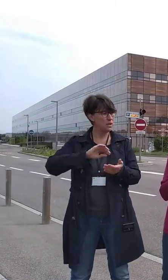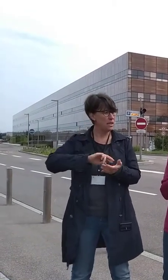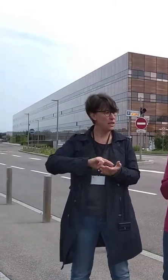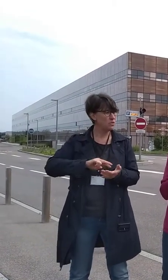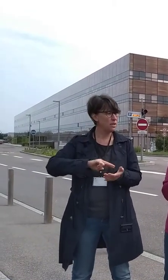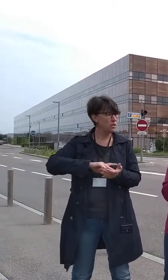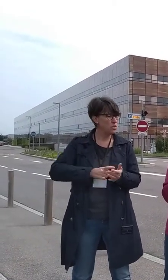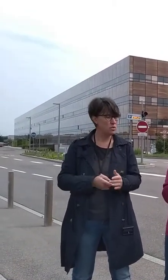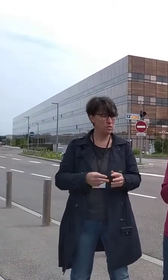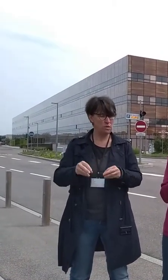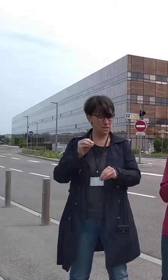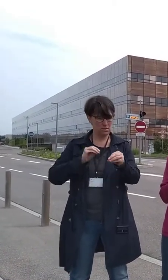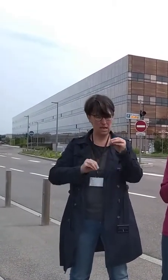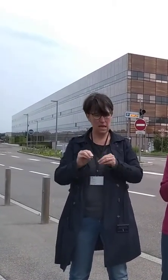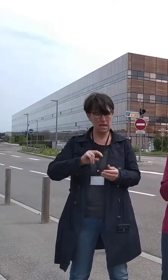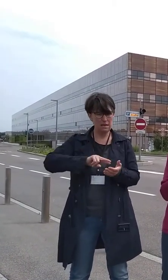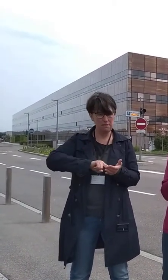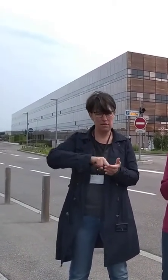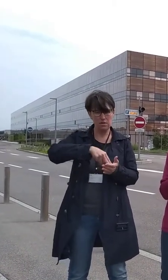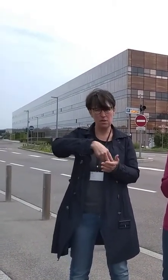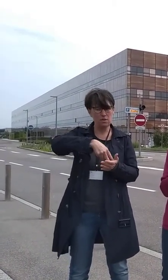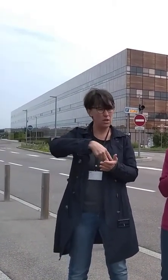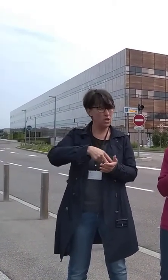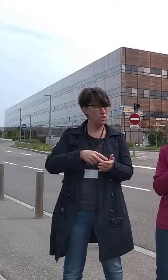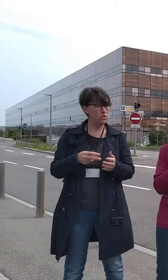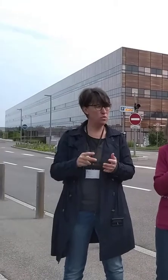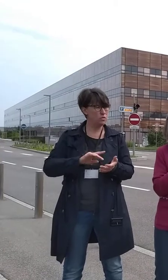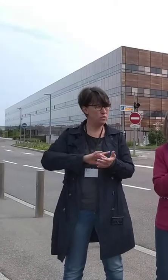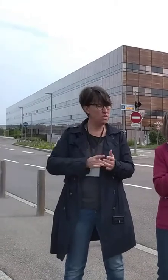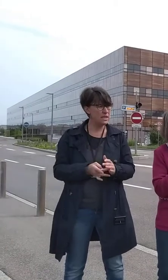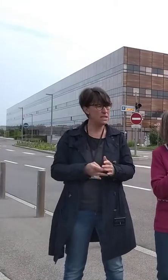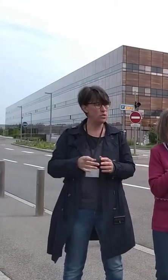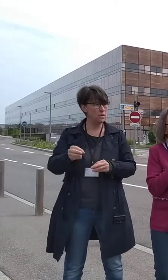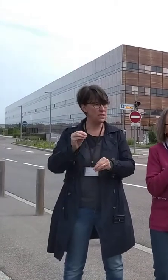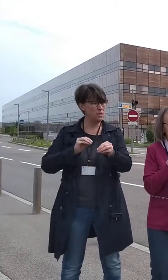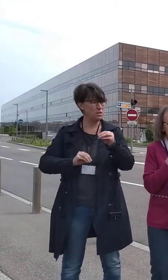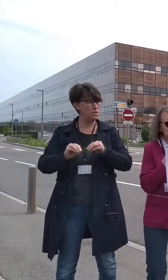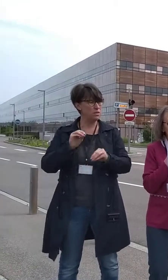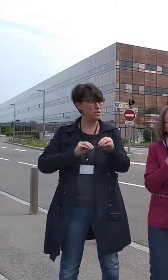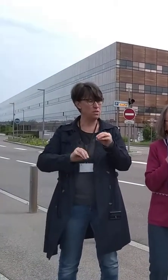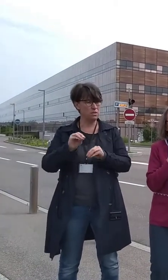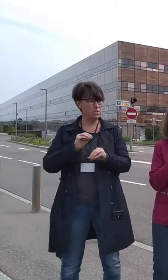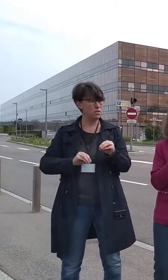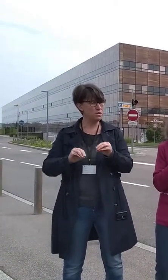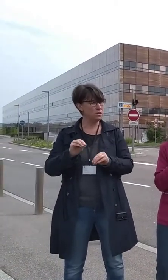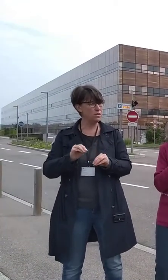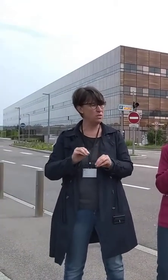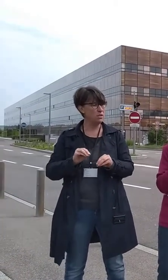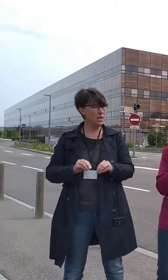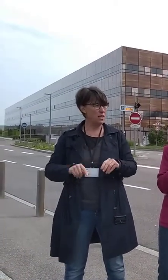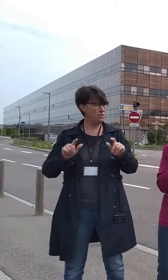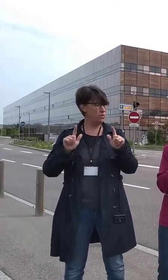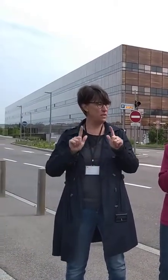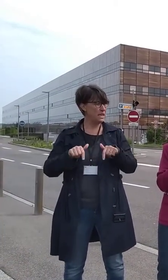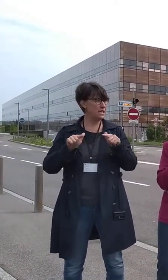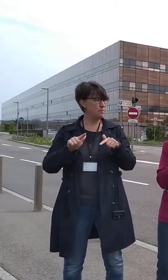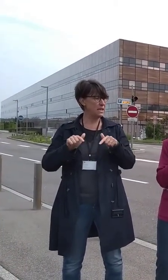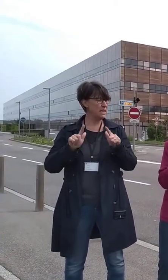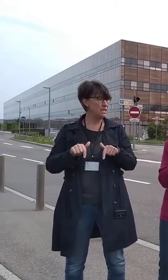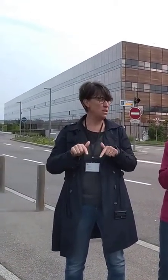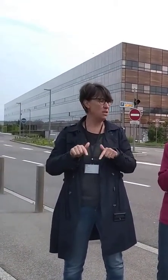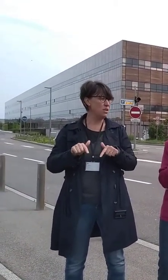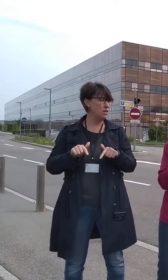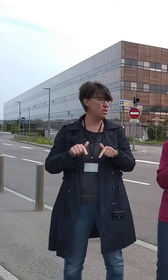Et tous les soignants se lèvent, tous les soignants, vous